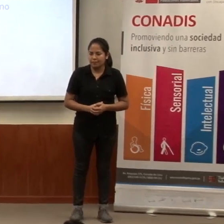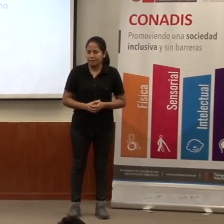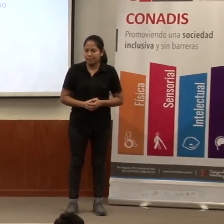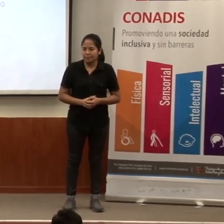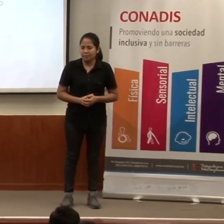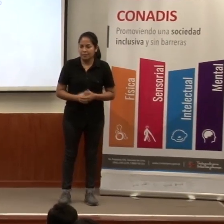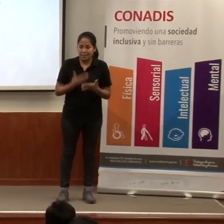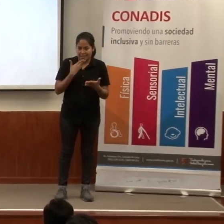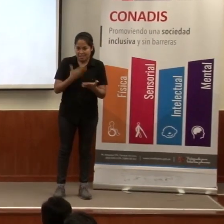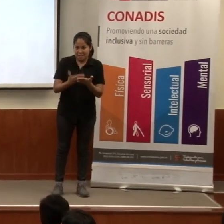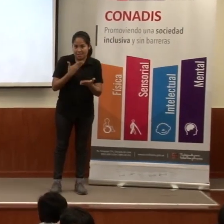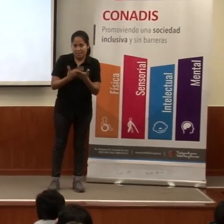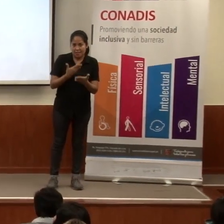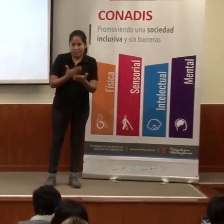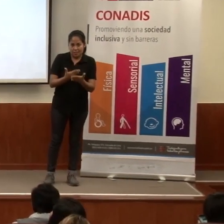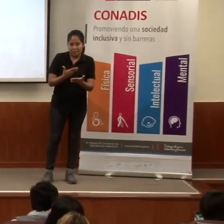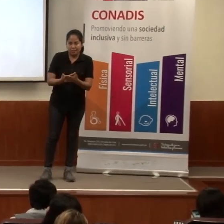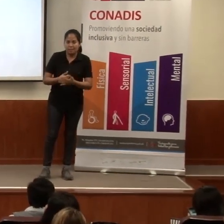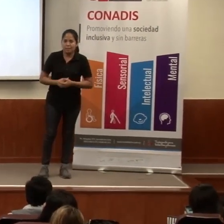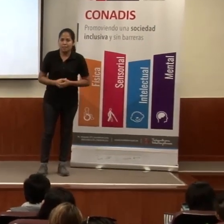Bueno, muchas gracias por la